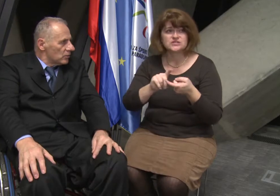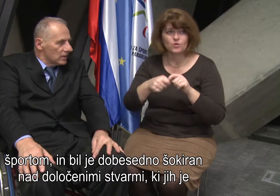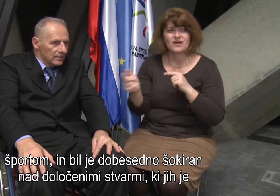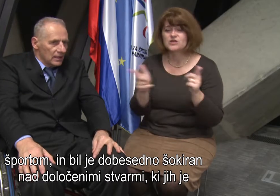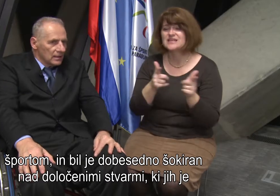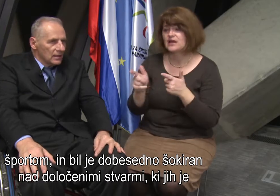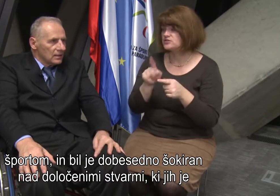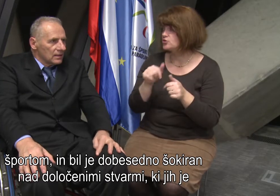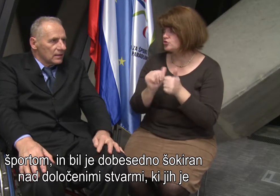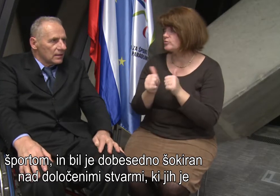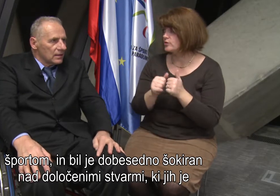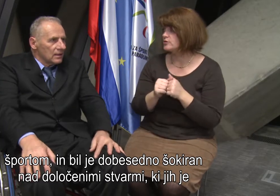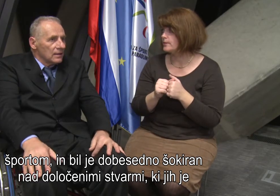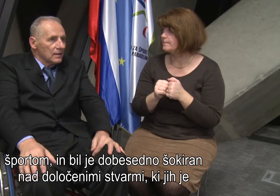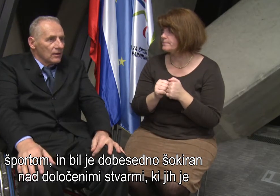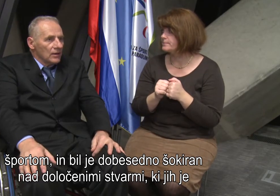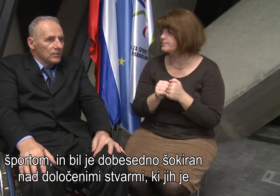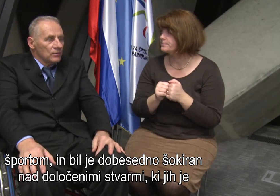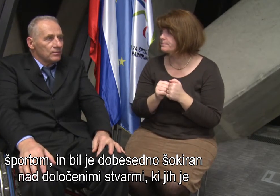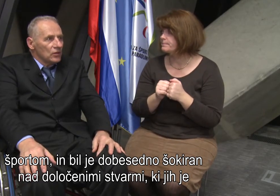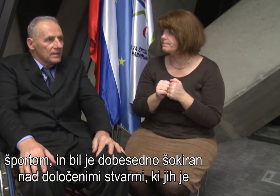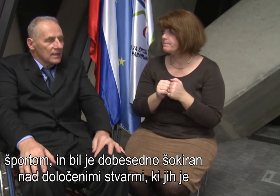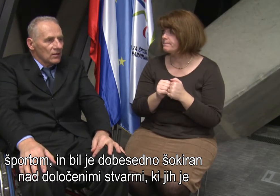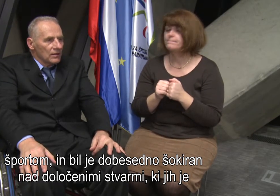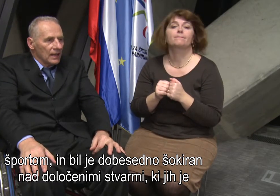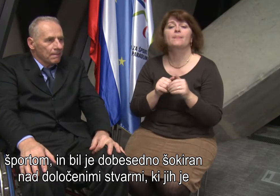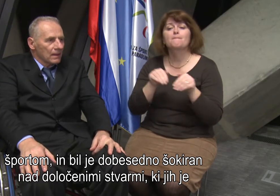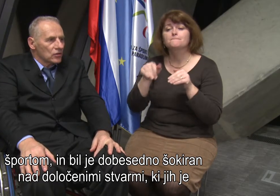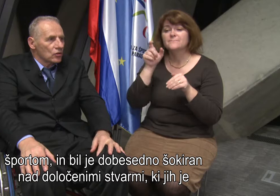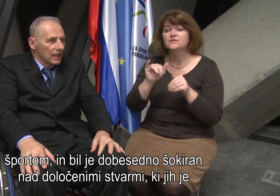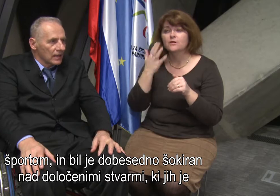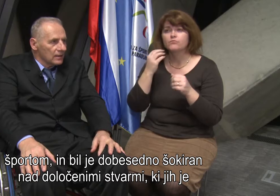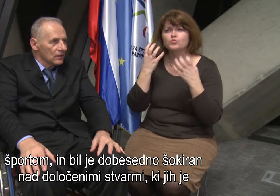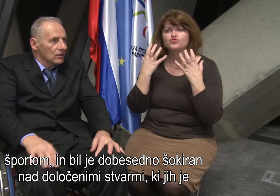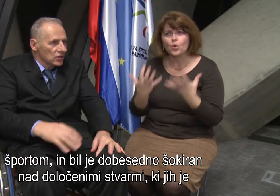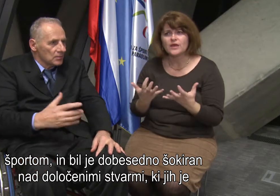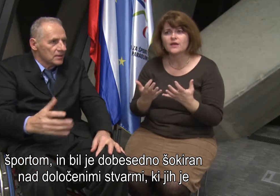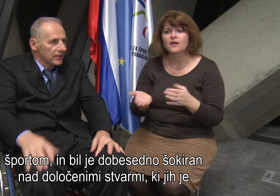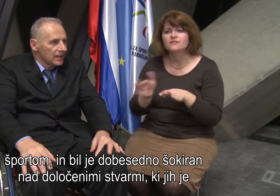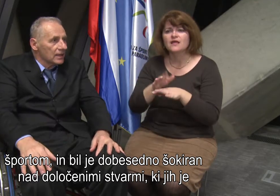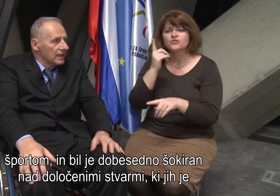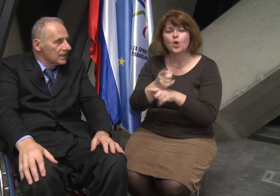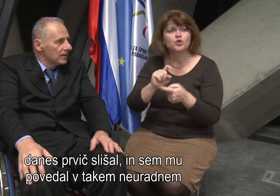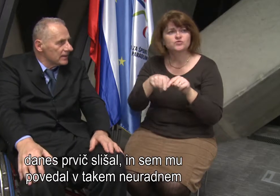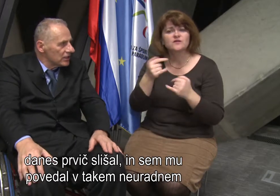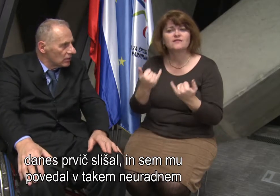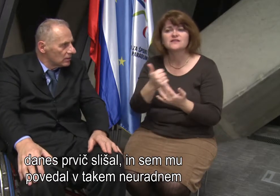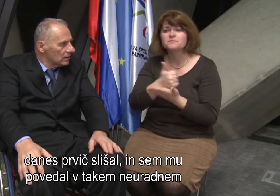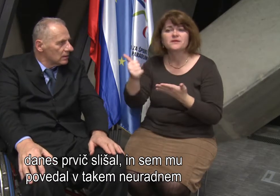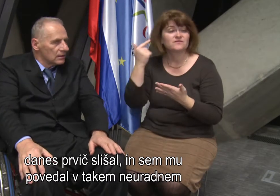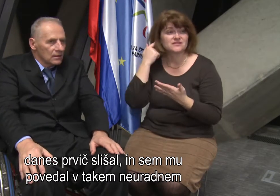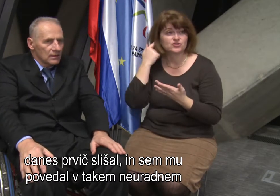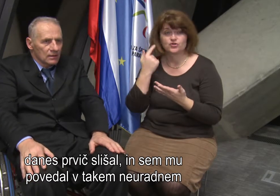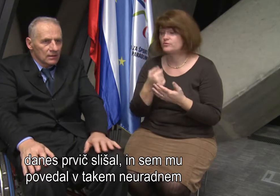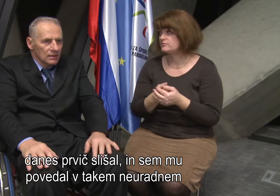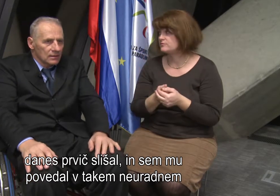rekreacijo in športom. In on je bil dobesedno šokiran nad določenimi stvari, ki jih je danes prvič slišal.